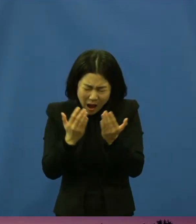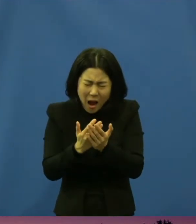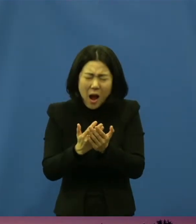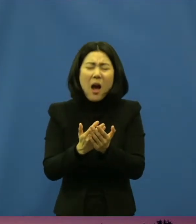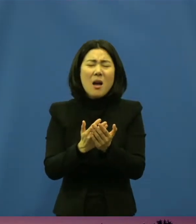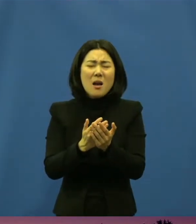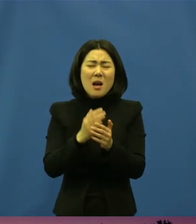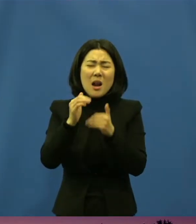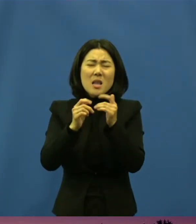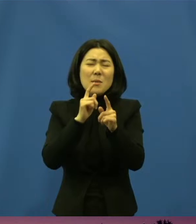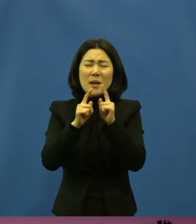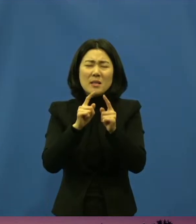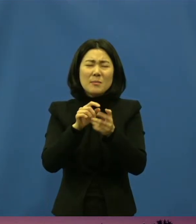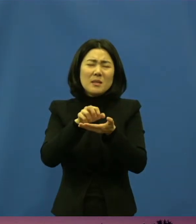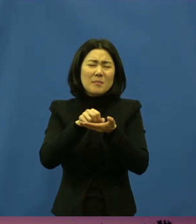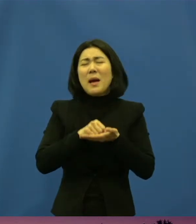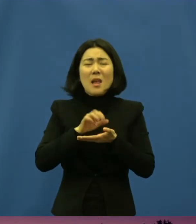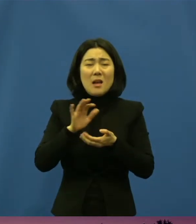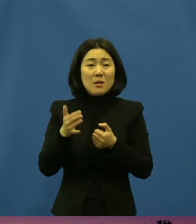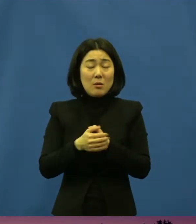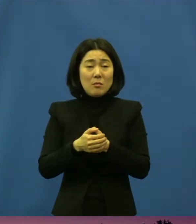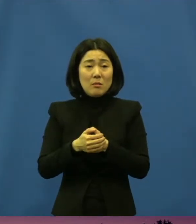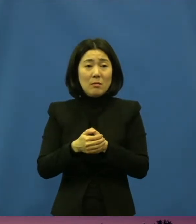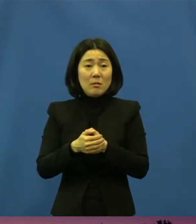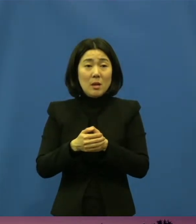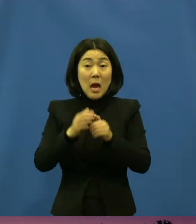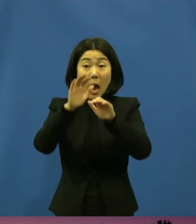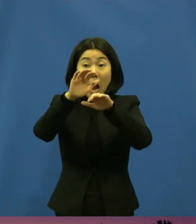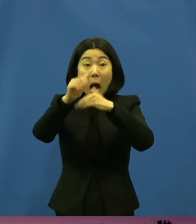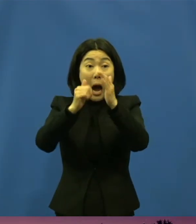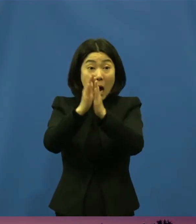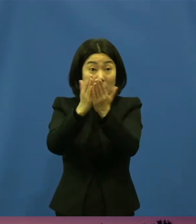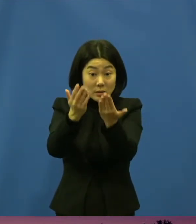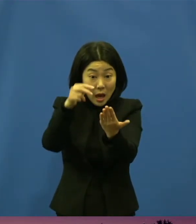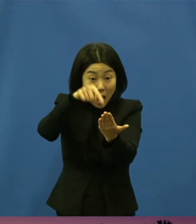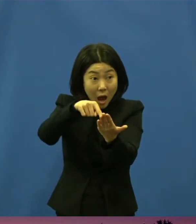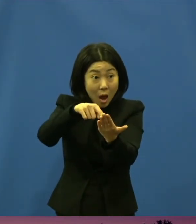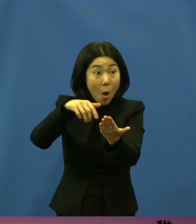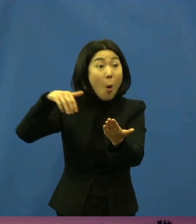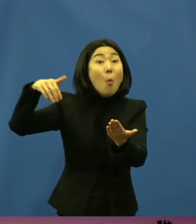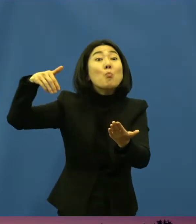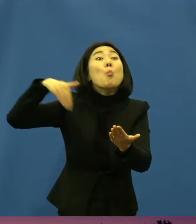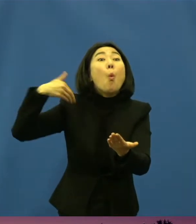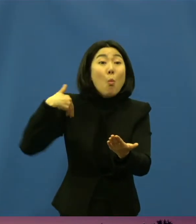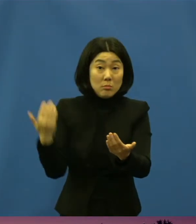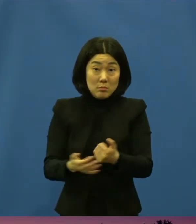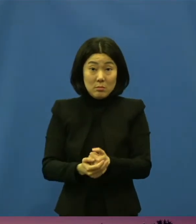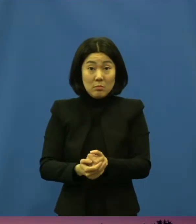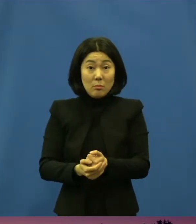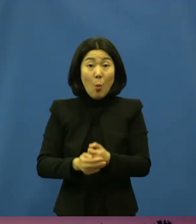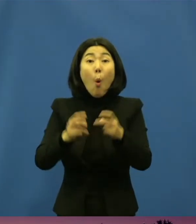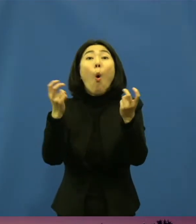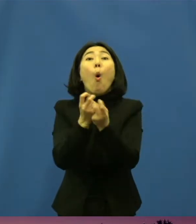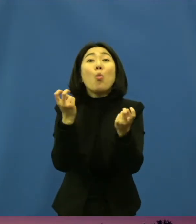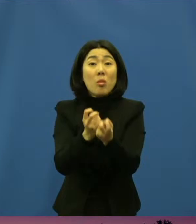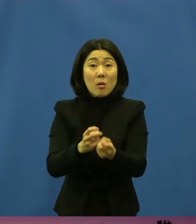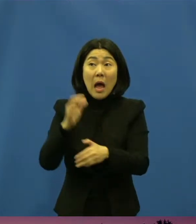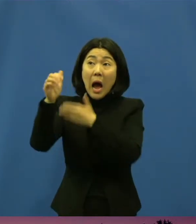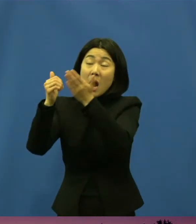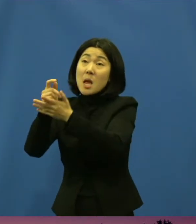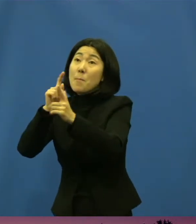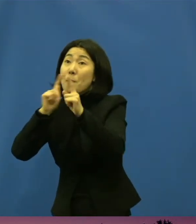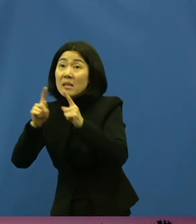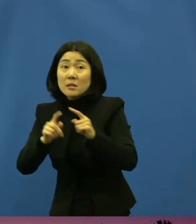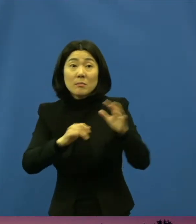그게 틀렸는지 맞는지, 어느 것이 거짓인지 진리인지를 분별할 수가 있겠습니까?